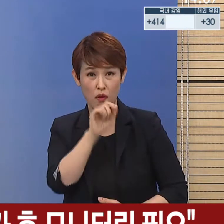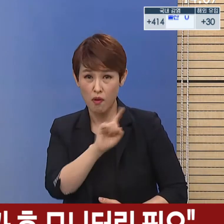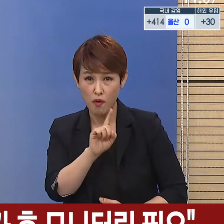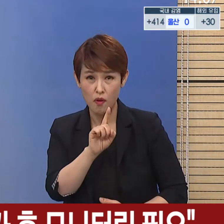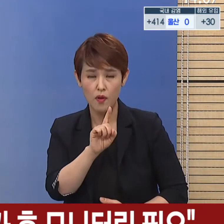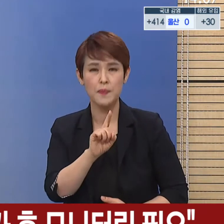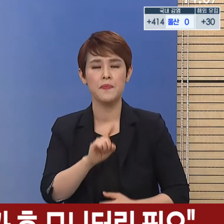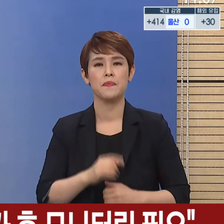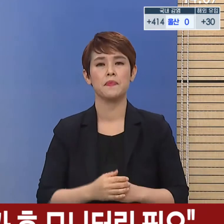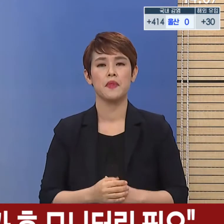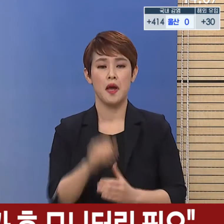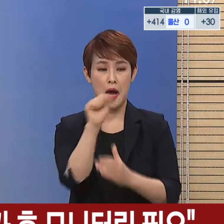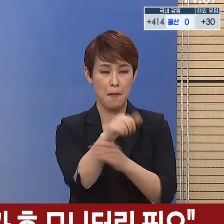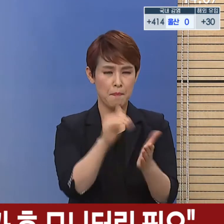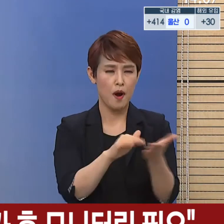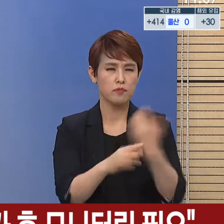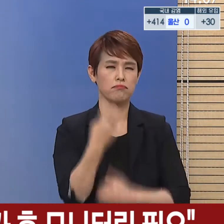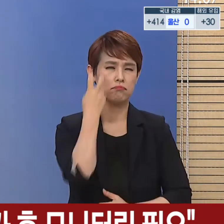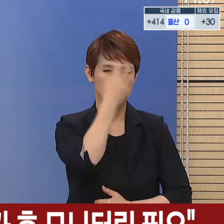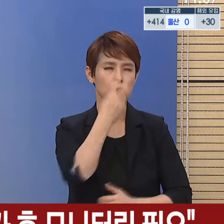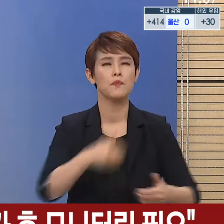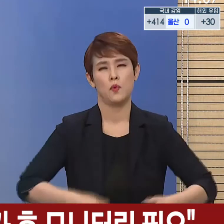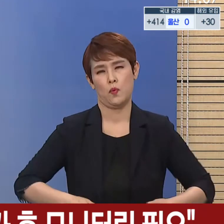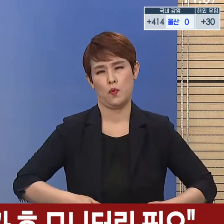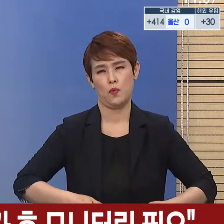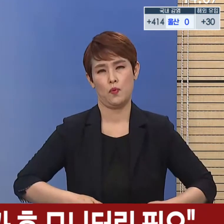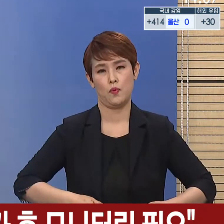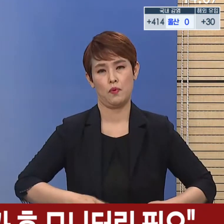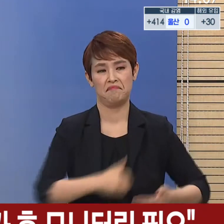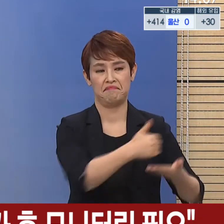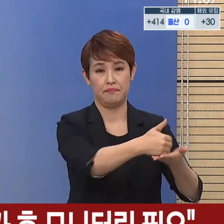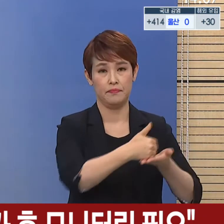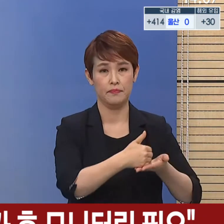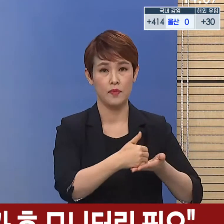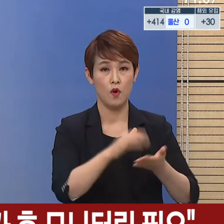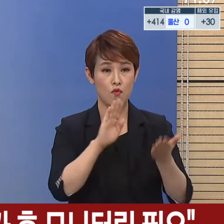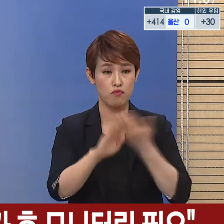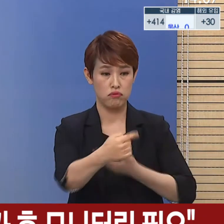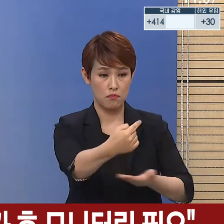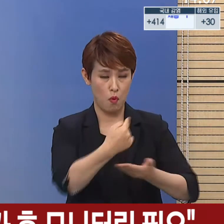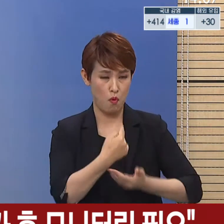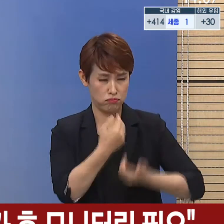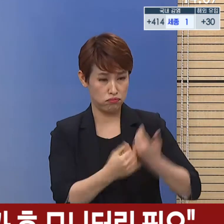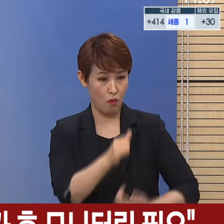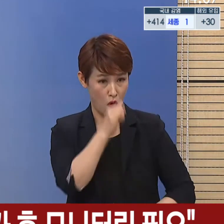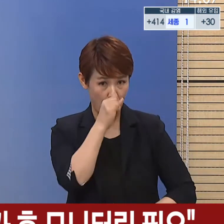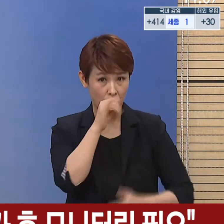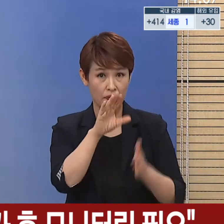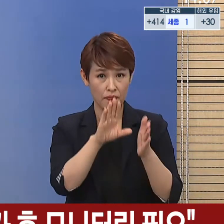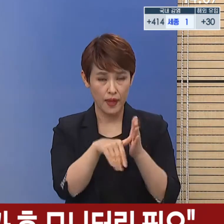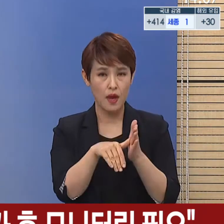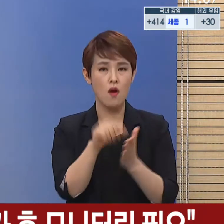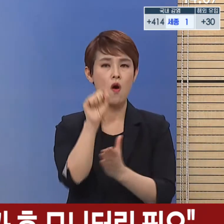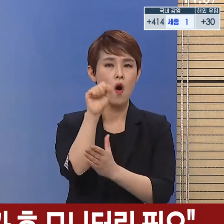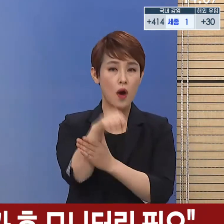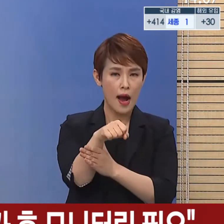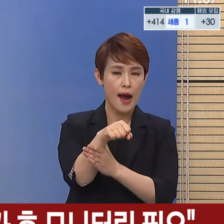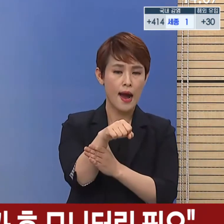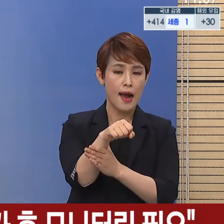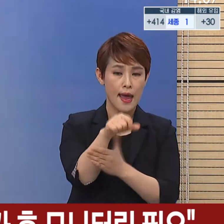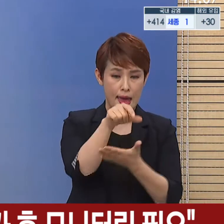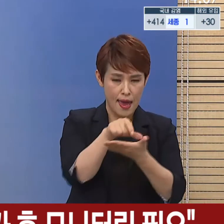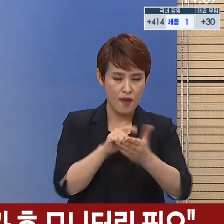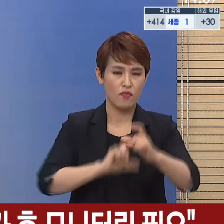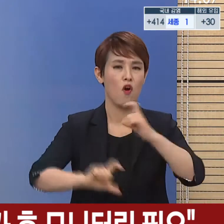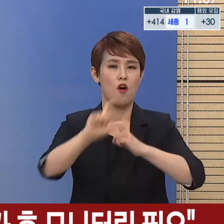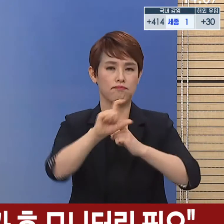후 모니터링이 필요하다는 의견이 있었으며 향후 보고되는 이상 사례에 대해서는 허가 사항 등에 추가